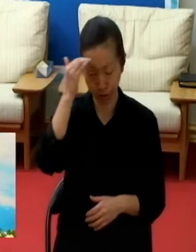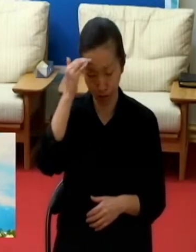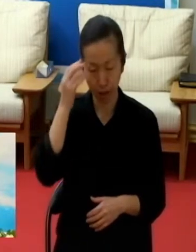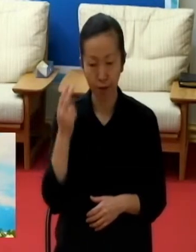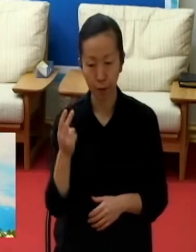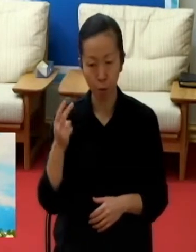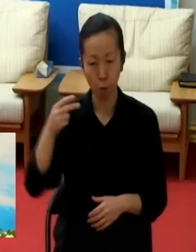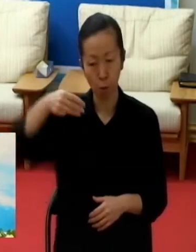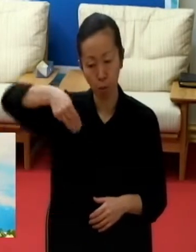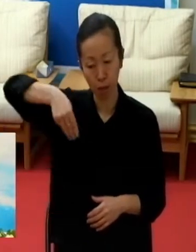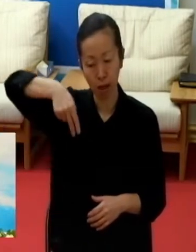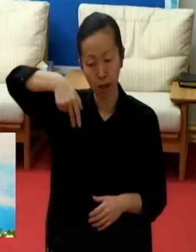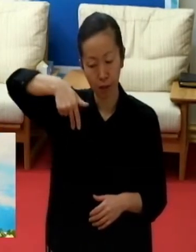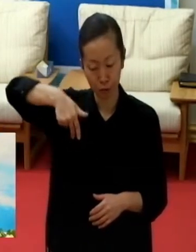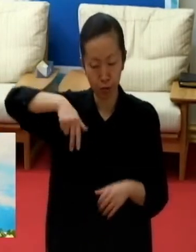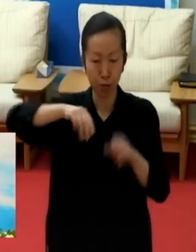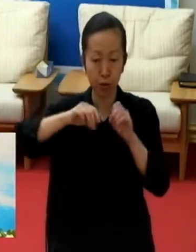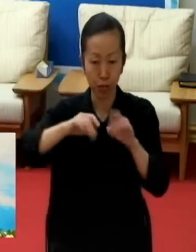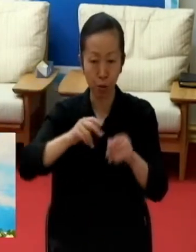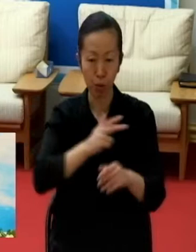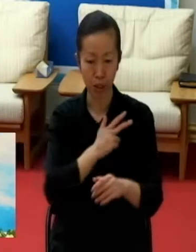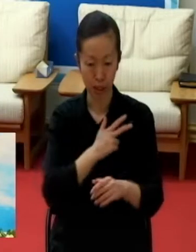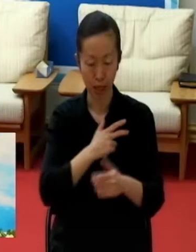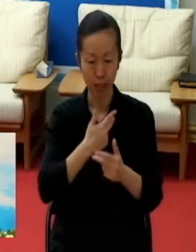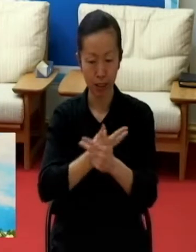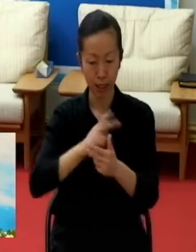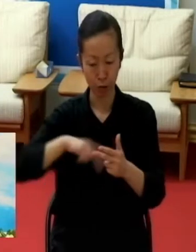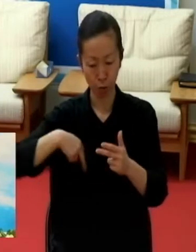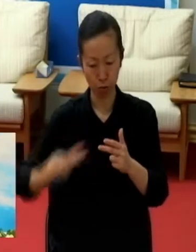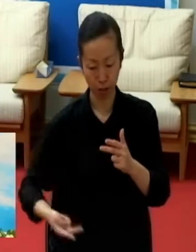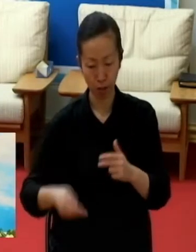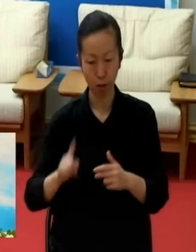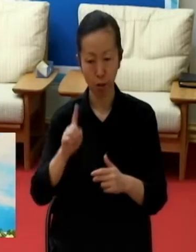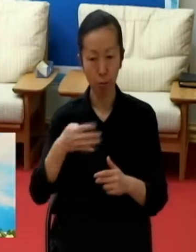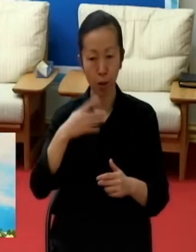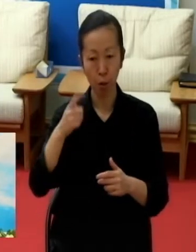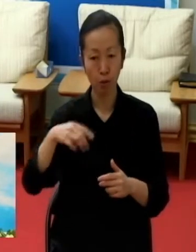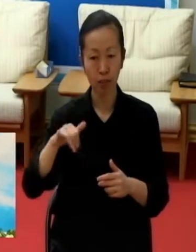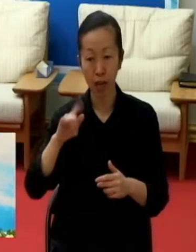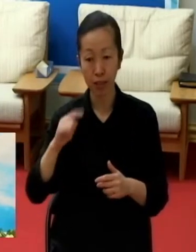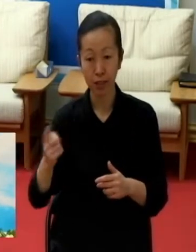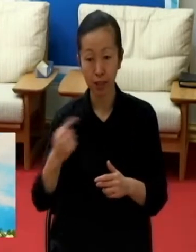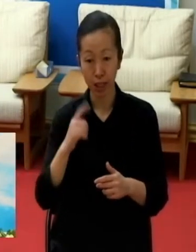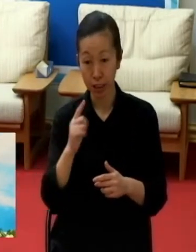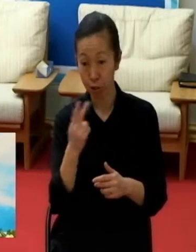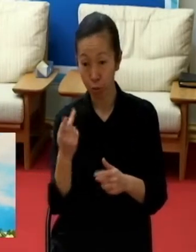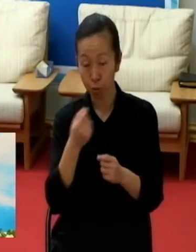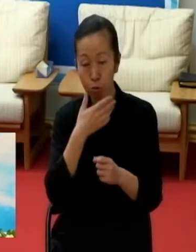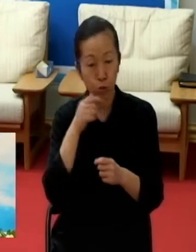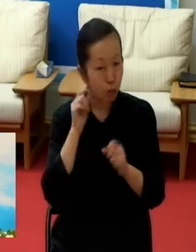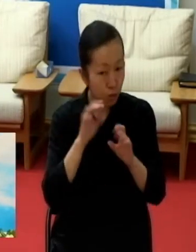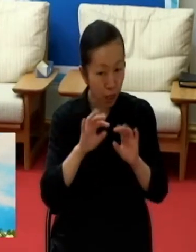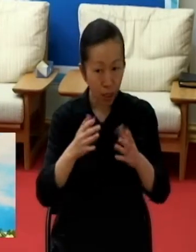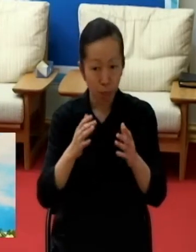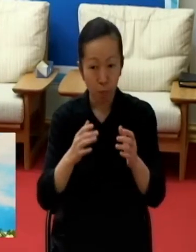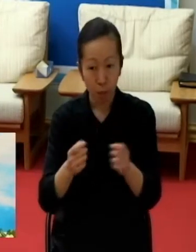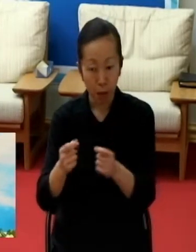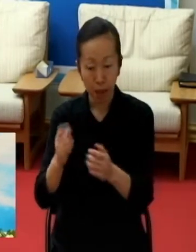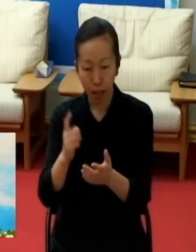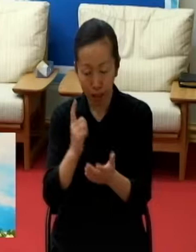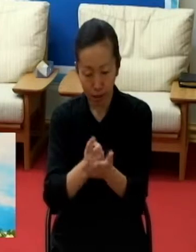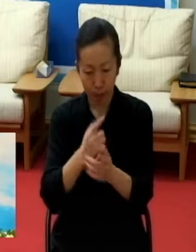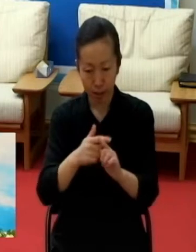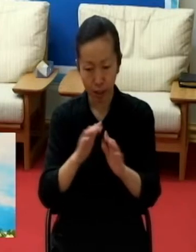マス宣教師が北朝鮮の平壌というところに来て一度も福音を伝えないでただ聖書だけ伝え